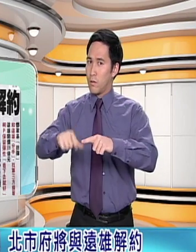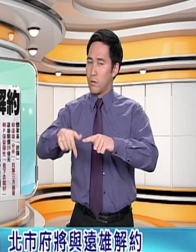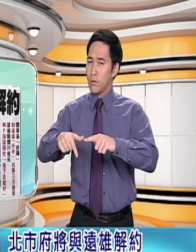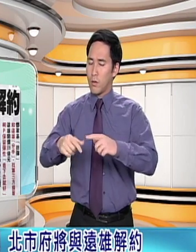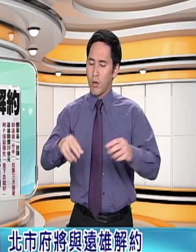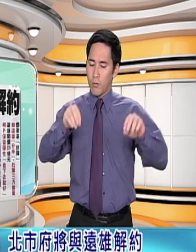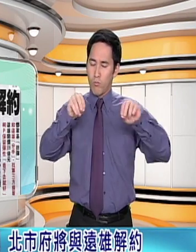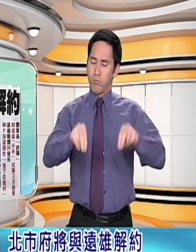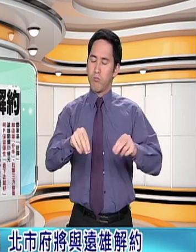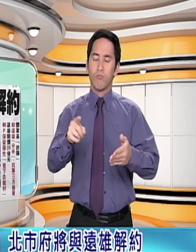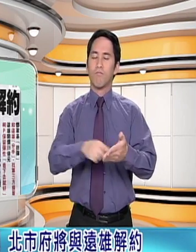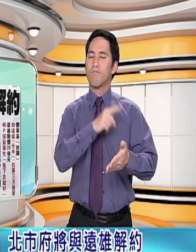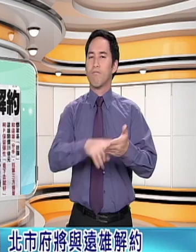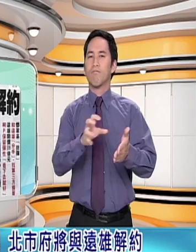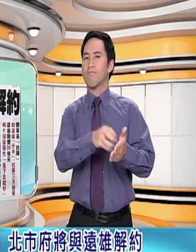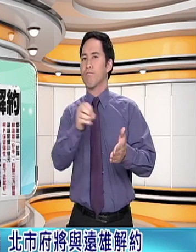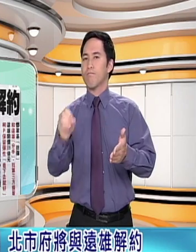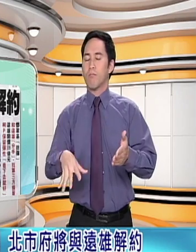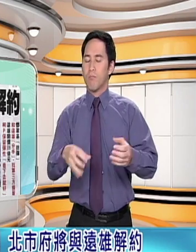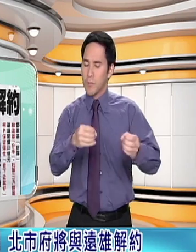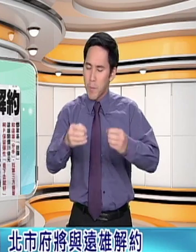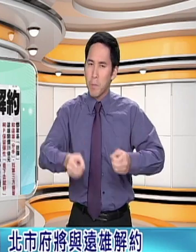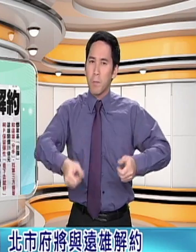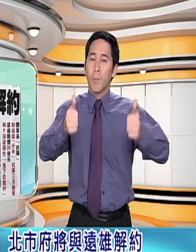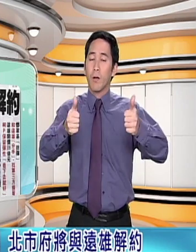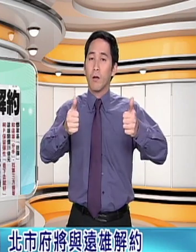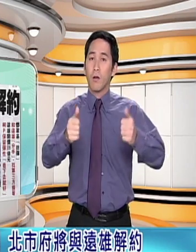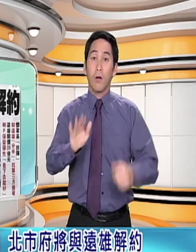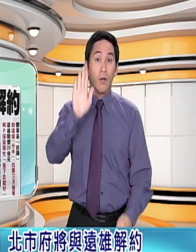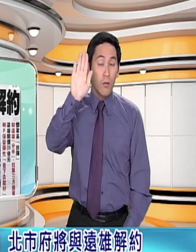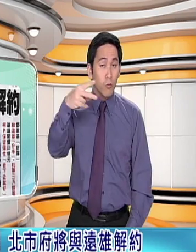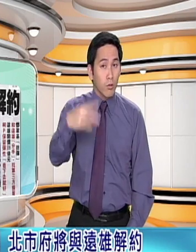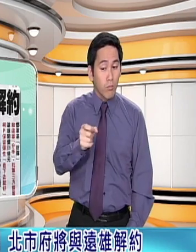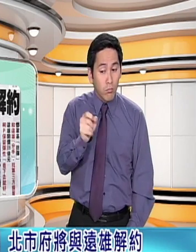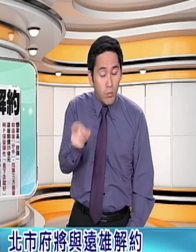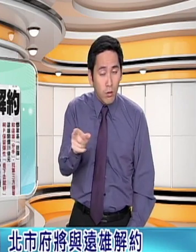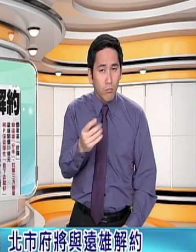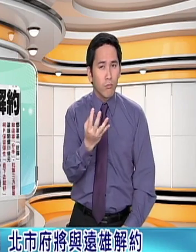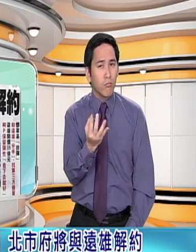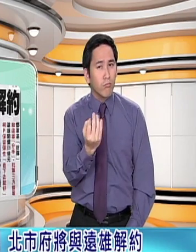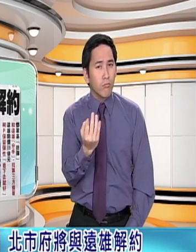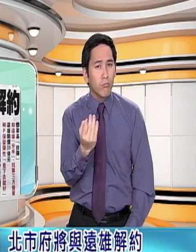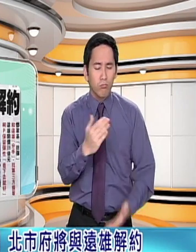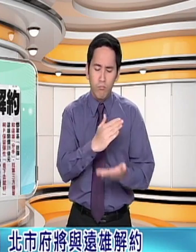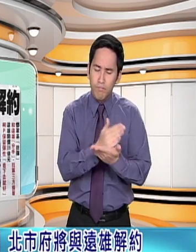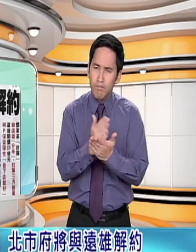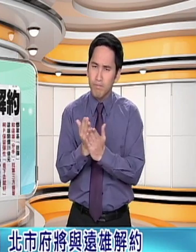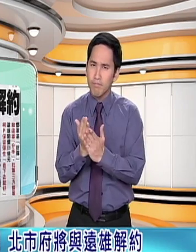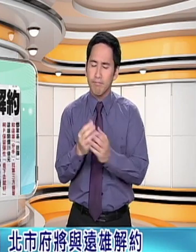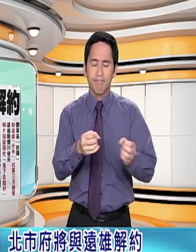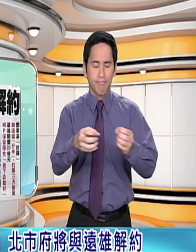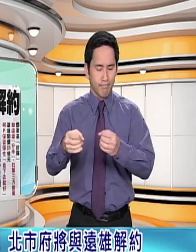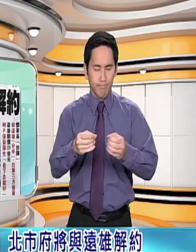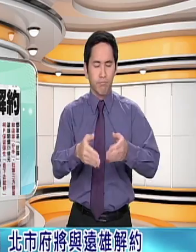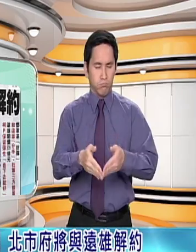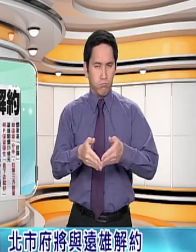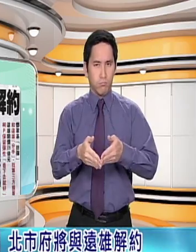识，不过后续买回所需要的金额等相关问题，还需要再协商讨论。